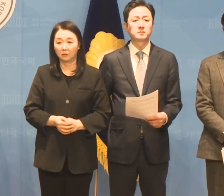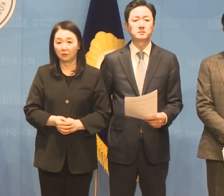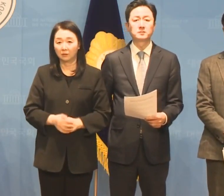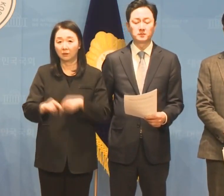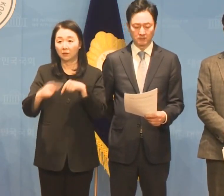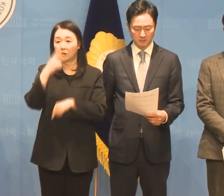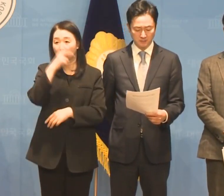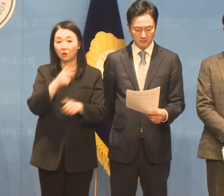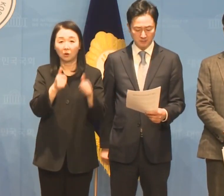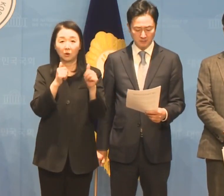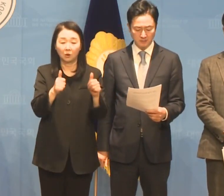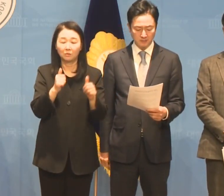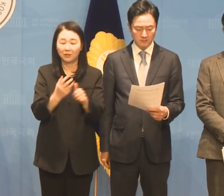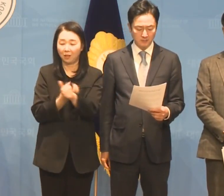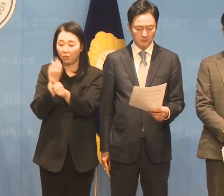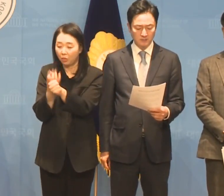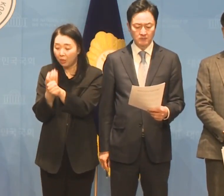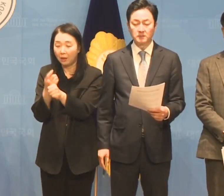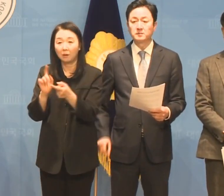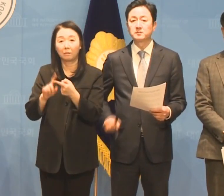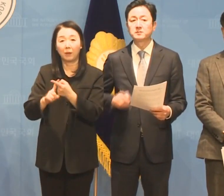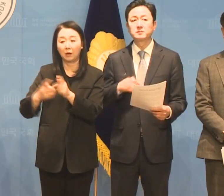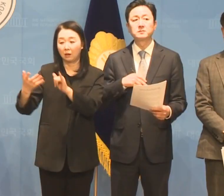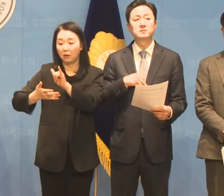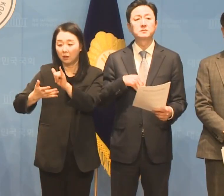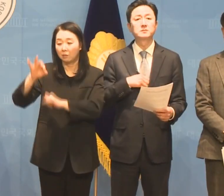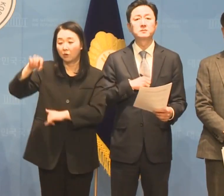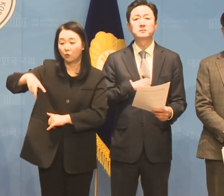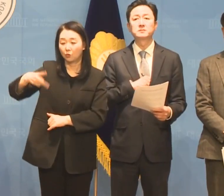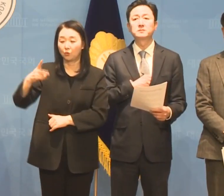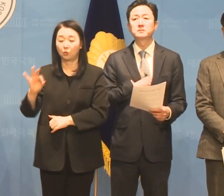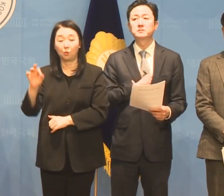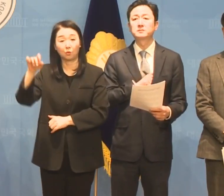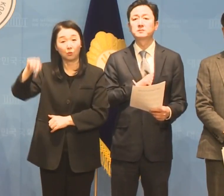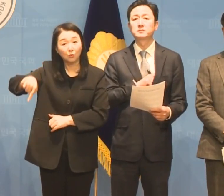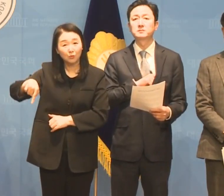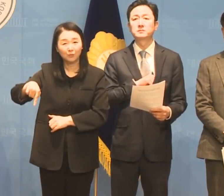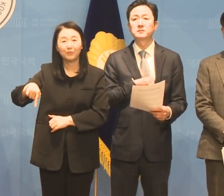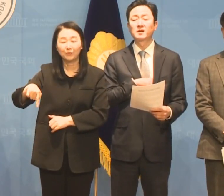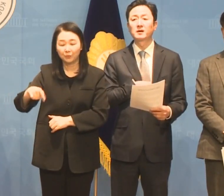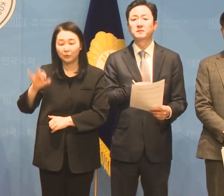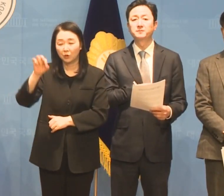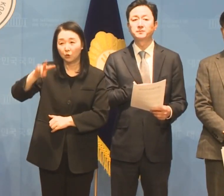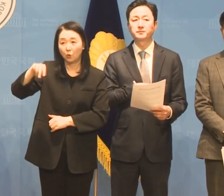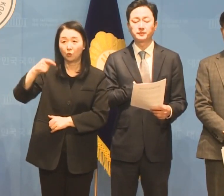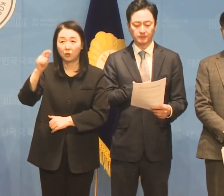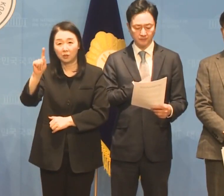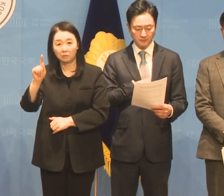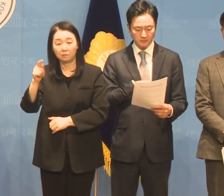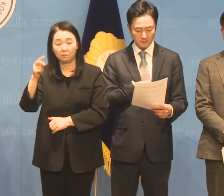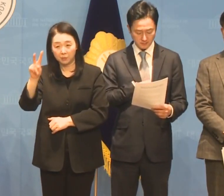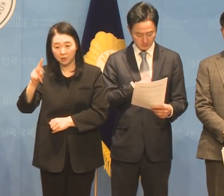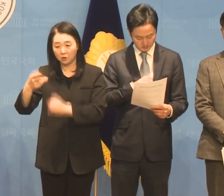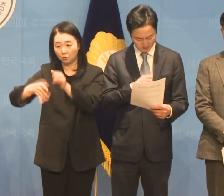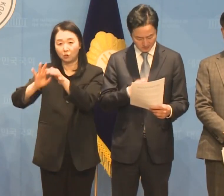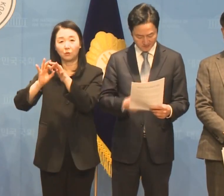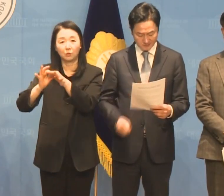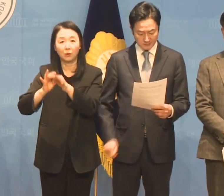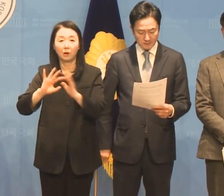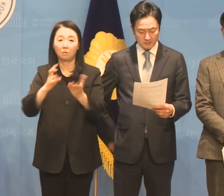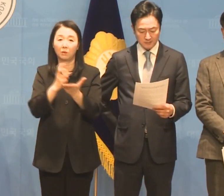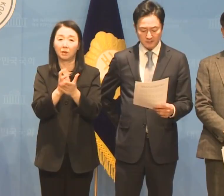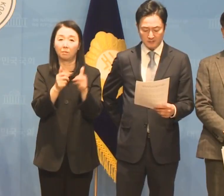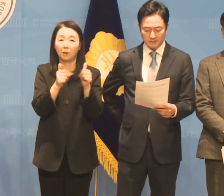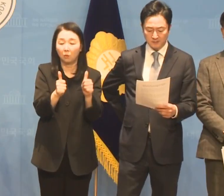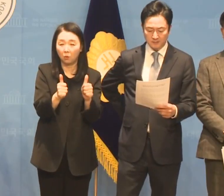정치검찰의 진술자판기, 극우 유튜버인 유동규가 자신이 운영하는 유동규 TV를 통해 헌법재판소 재판관